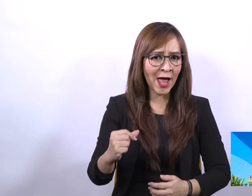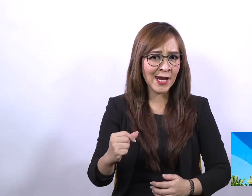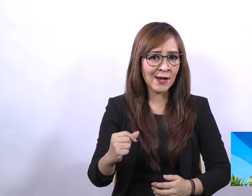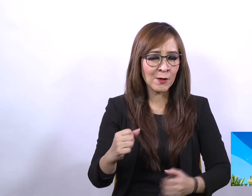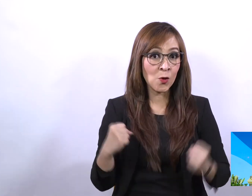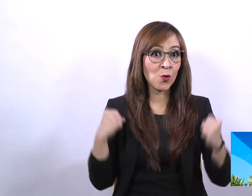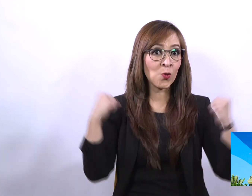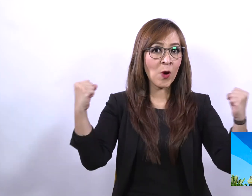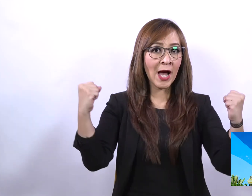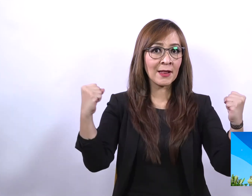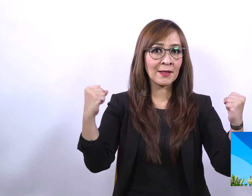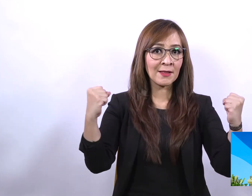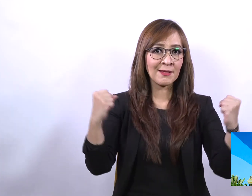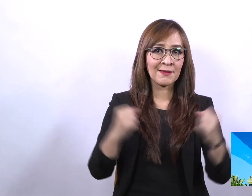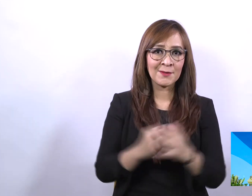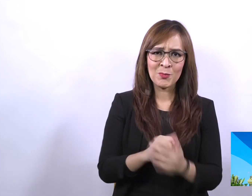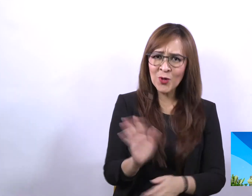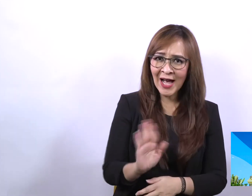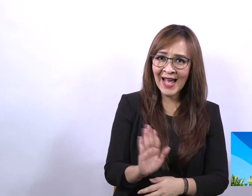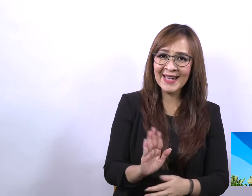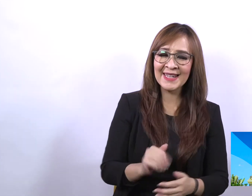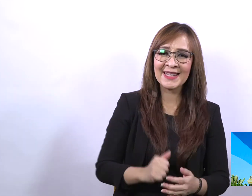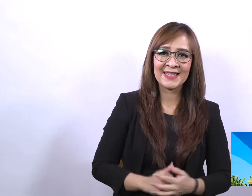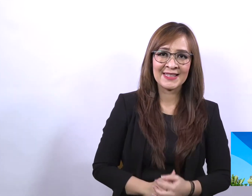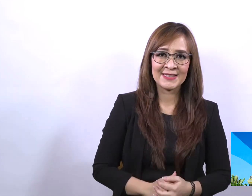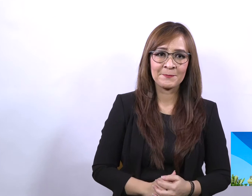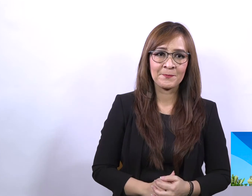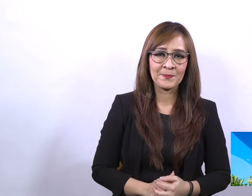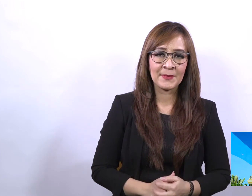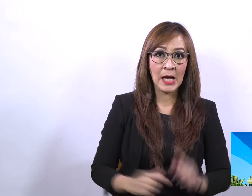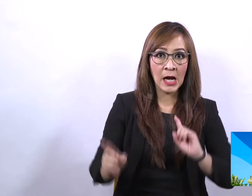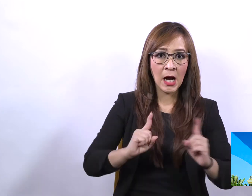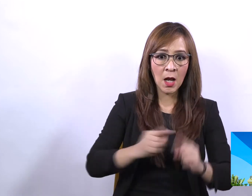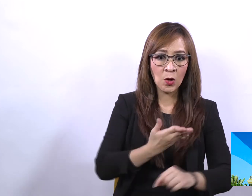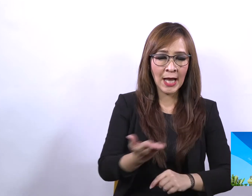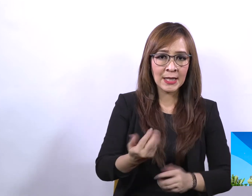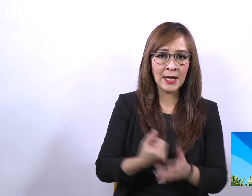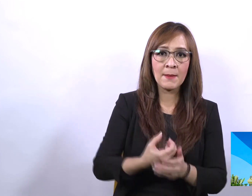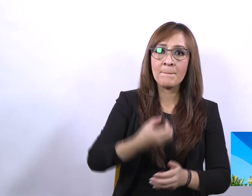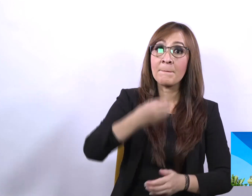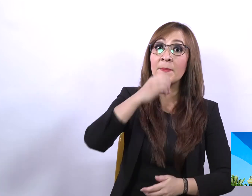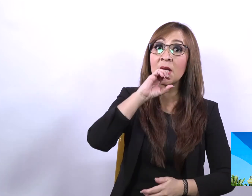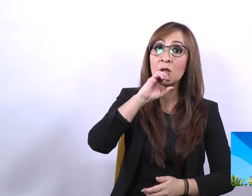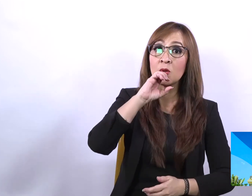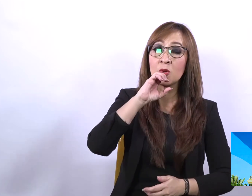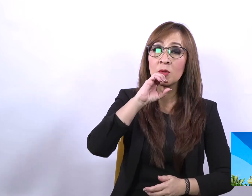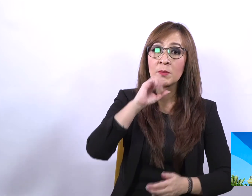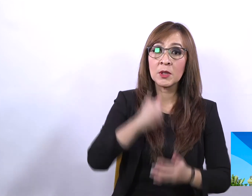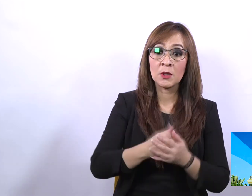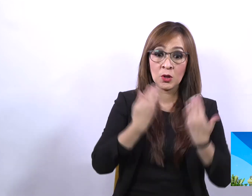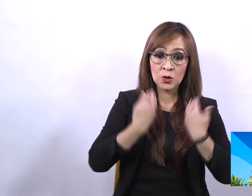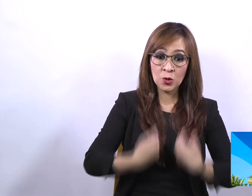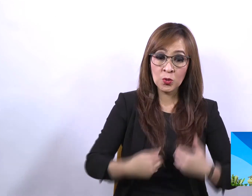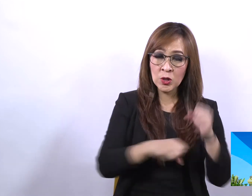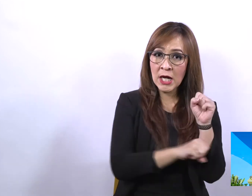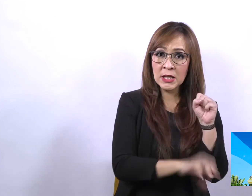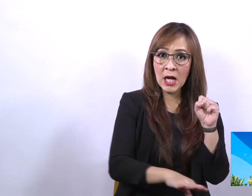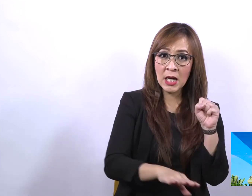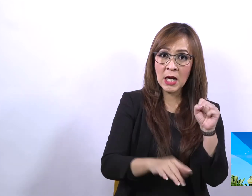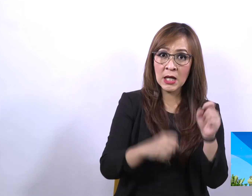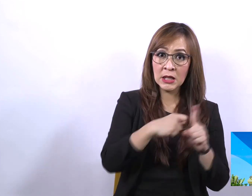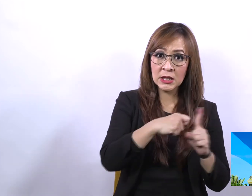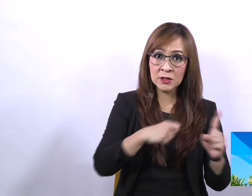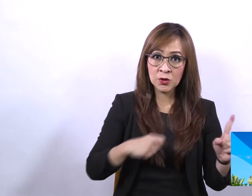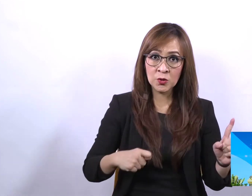kuat hahaha bukan Hai bro di kita minum cupu krispi kita minum darah Kristus yang kita makan